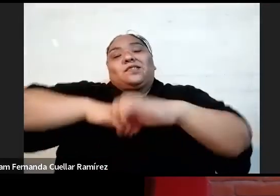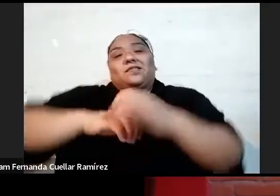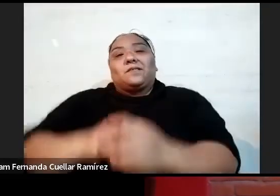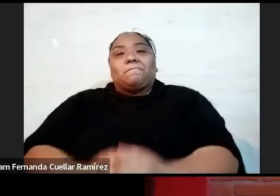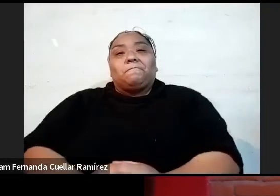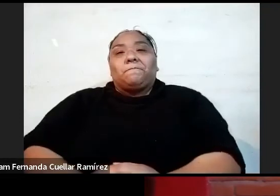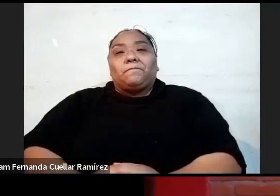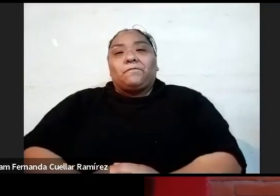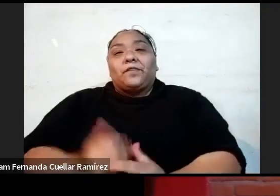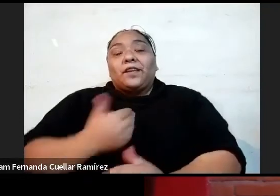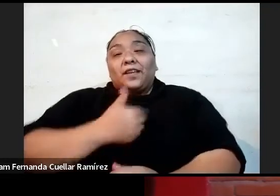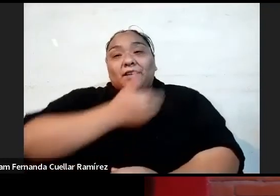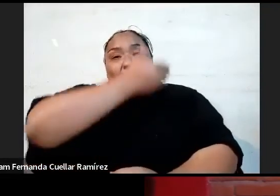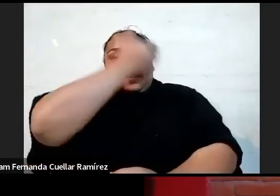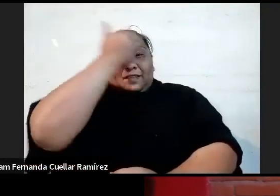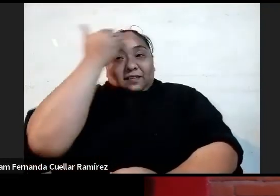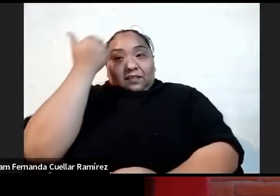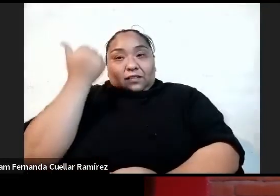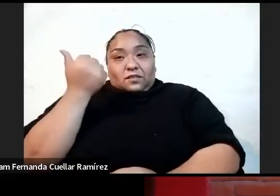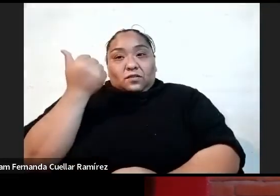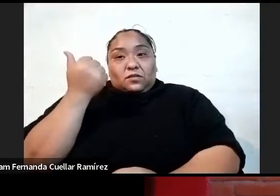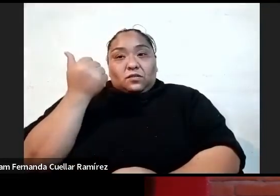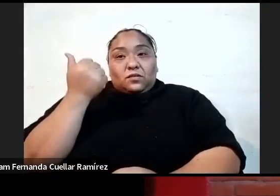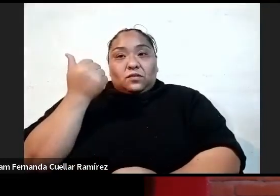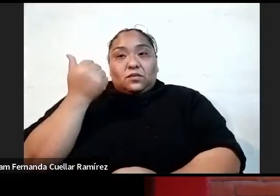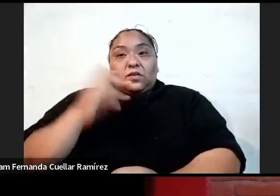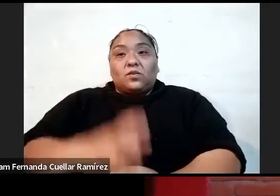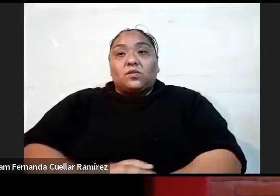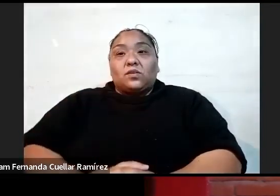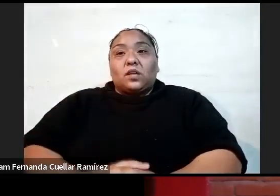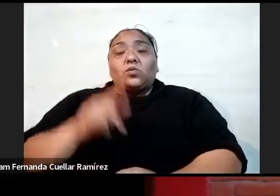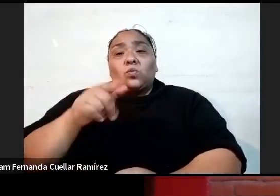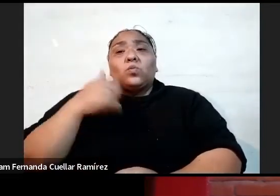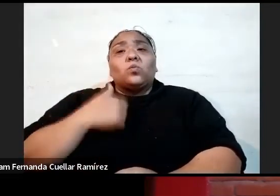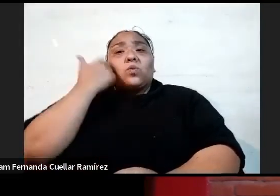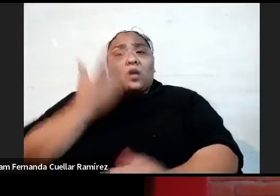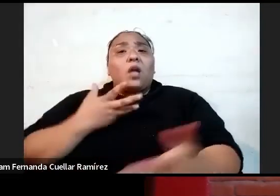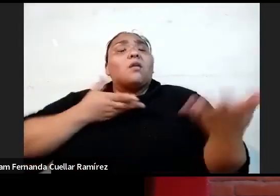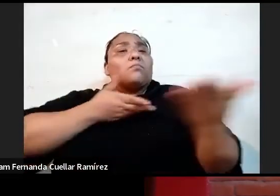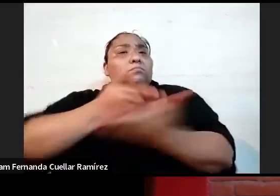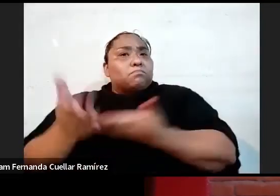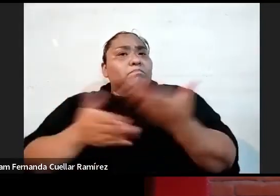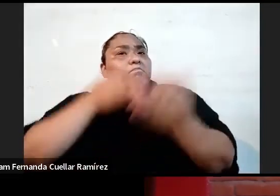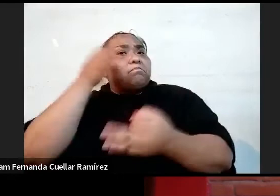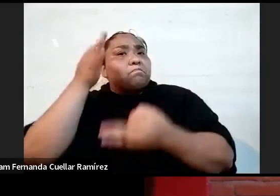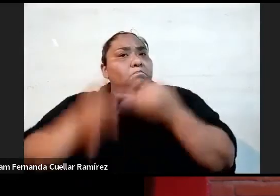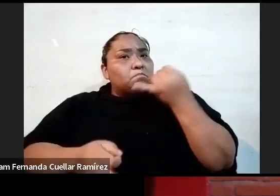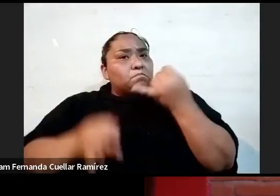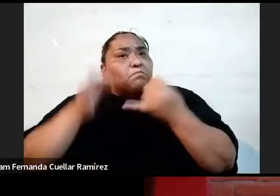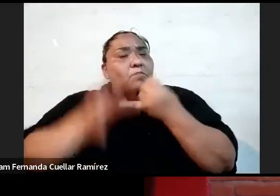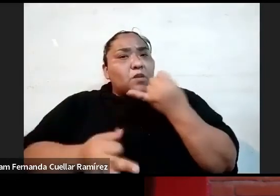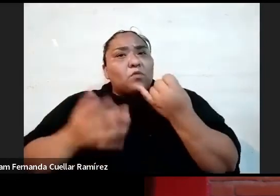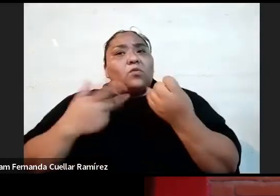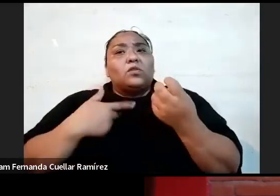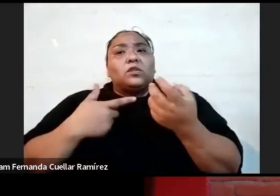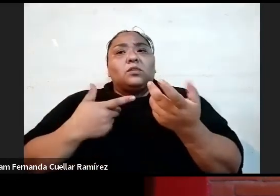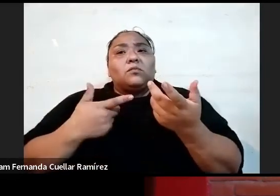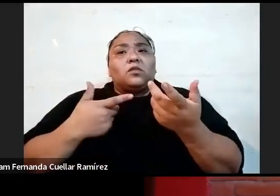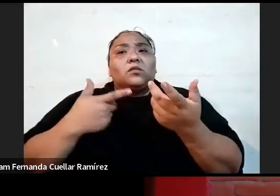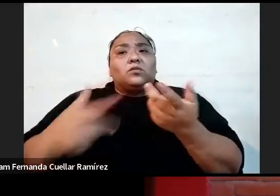No sé si por ya, digamos, para cerrar, quieras decirnos algo, comentar algo sobre toda